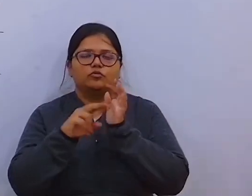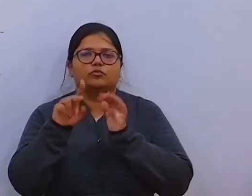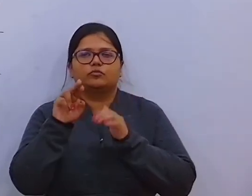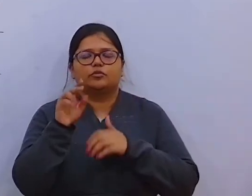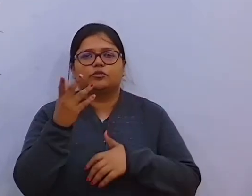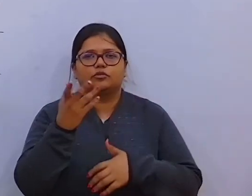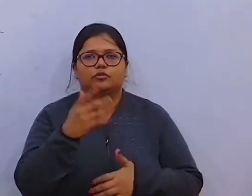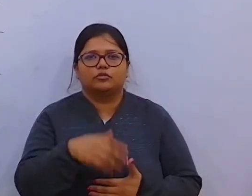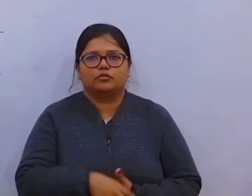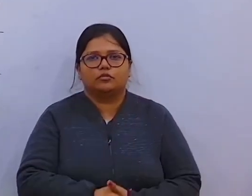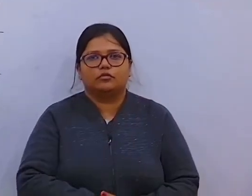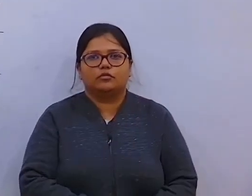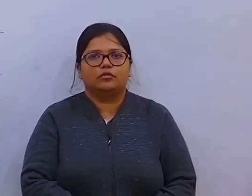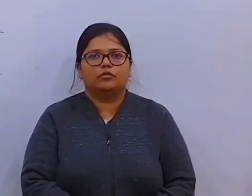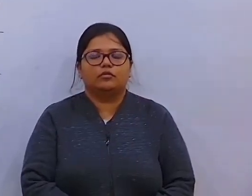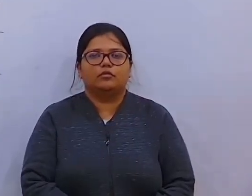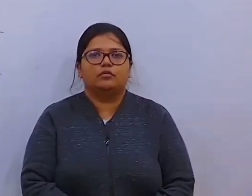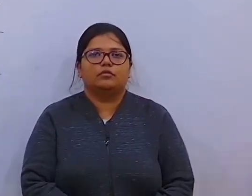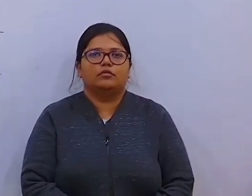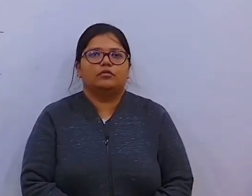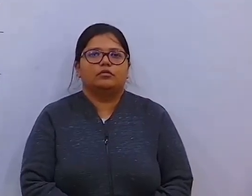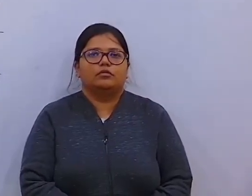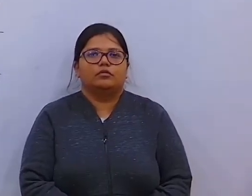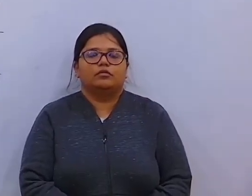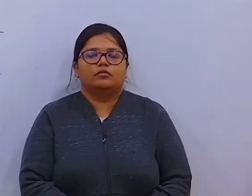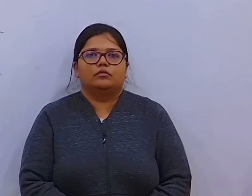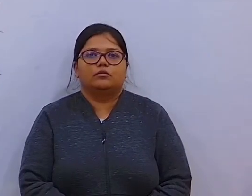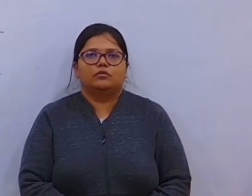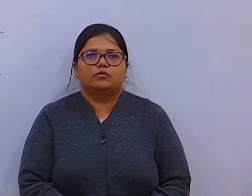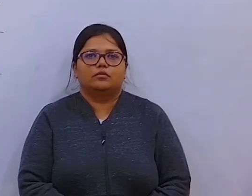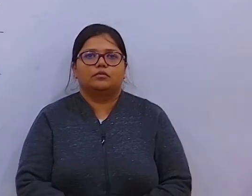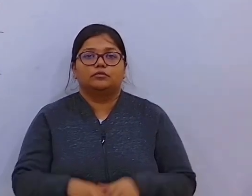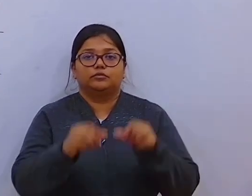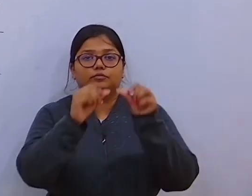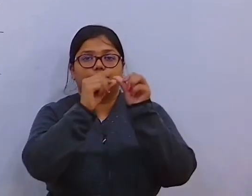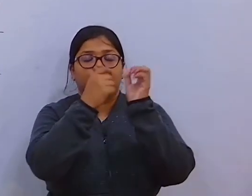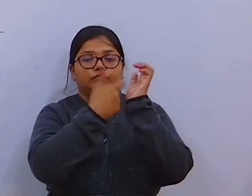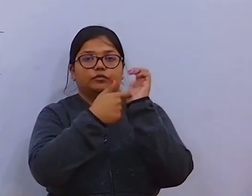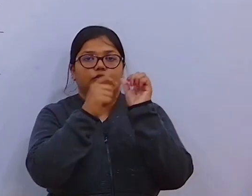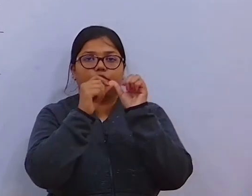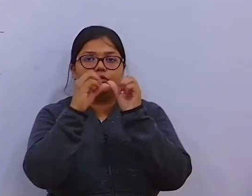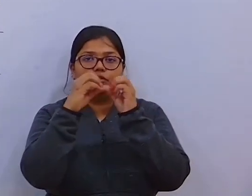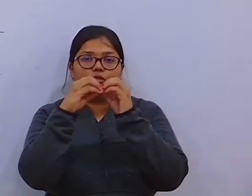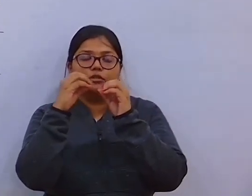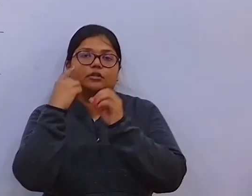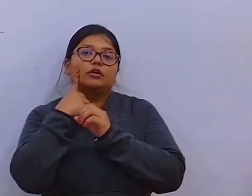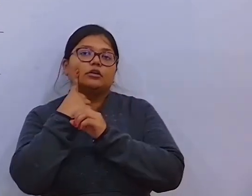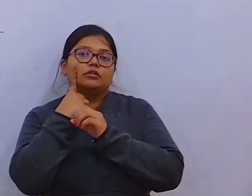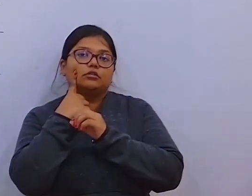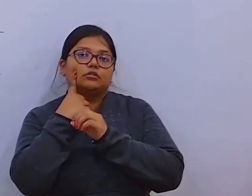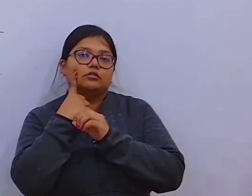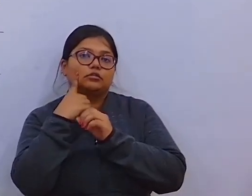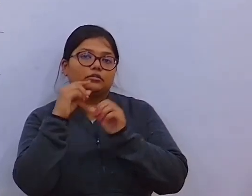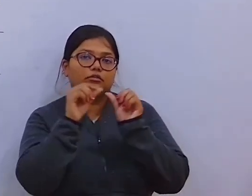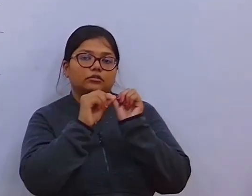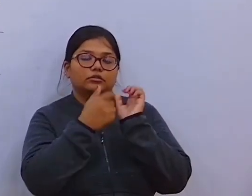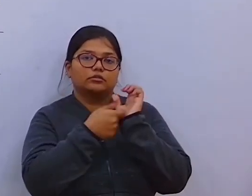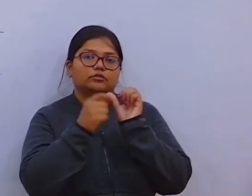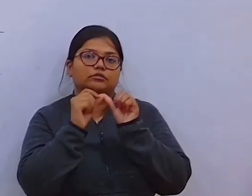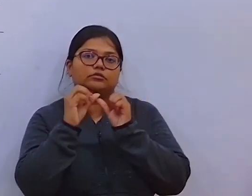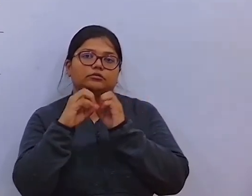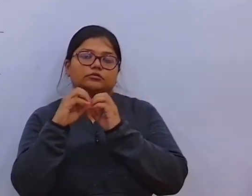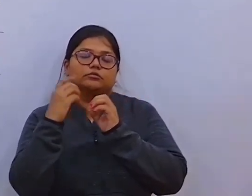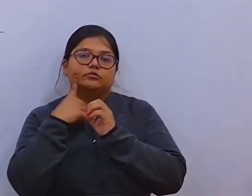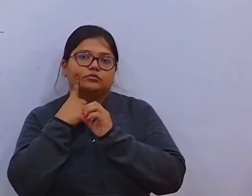वेदर, है ना। मानसून शब्द की उत्पत्ति अरबी भाषा से ली गई है। ठीक, कहाँ से ली गई है? अरबी भाषा